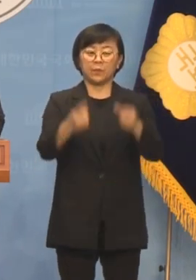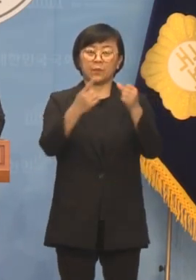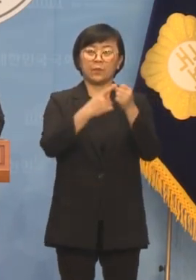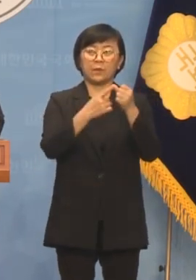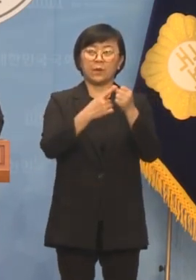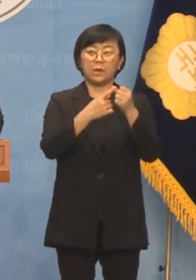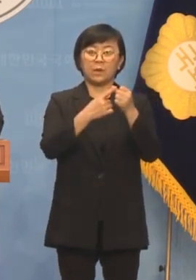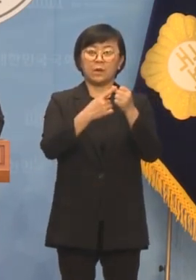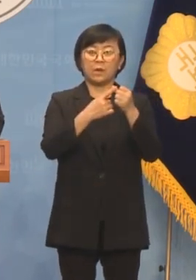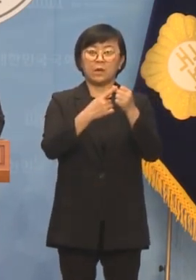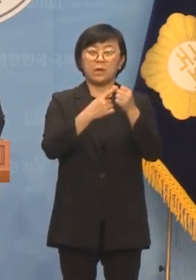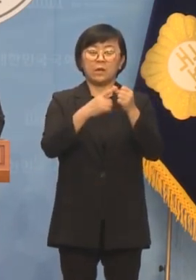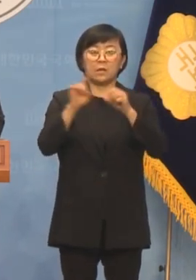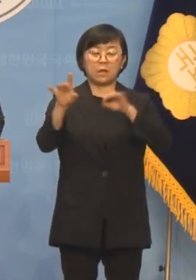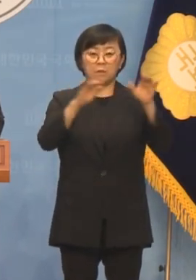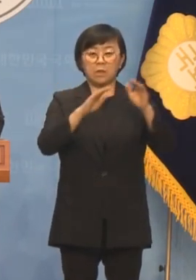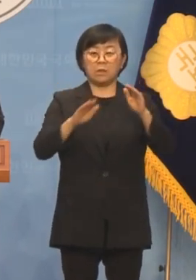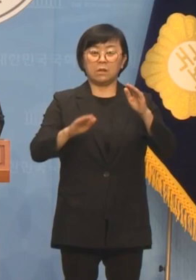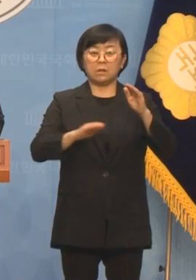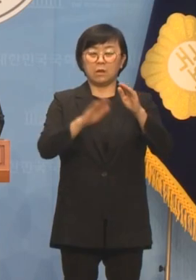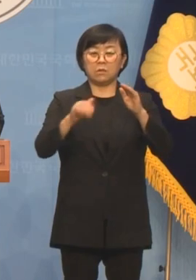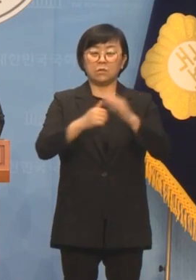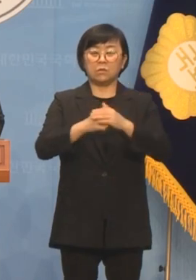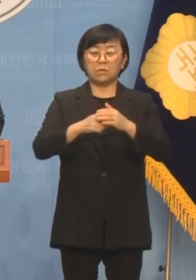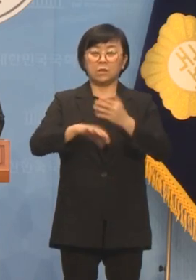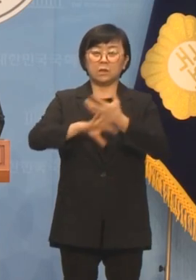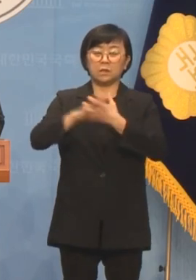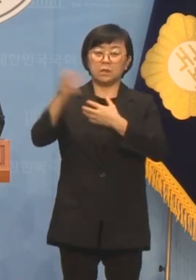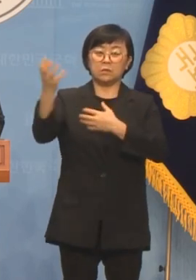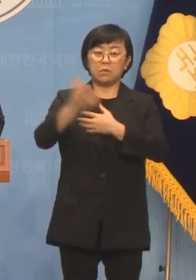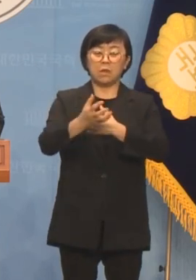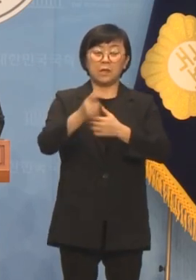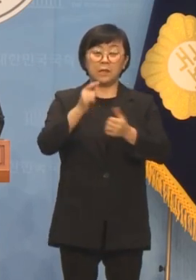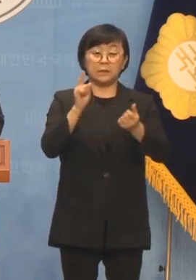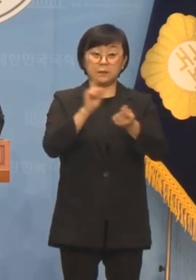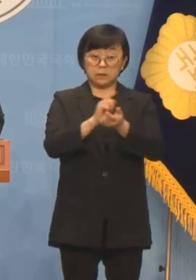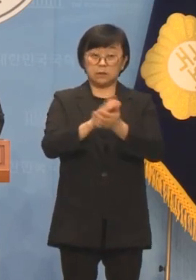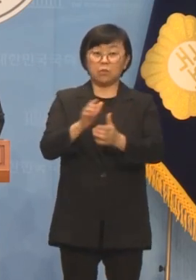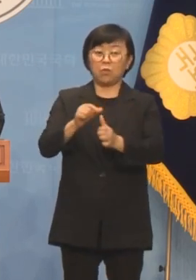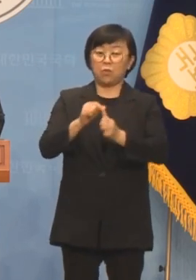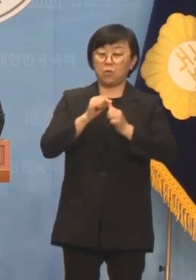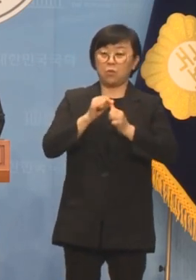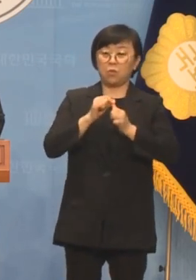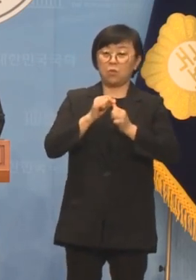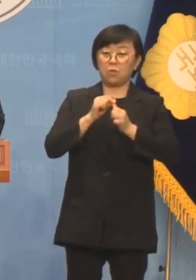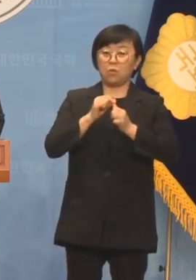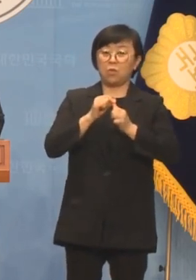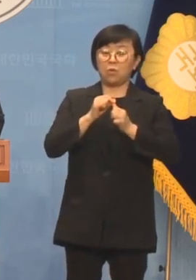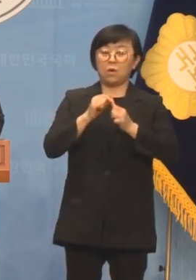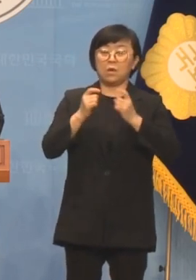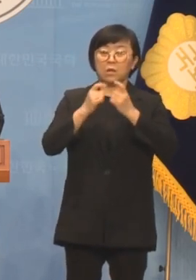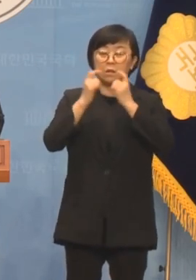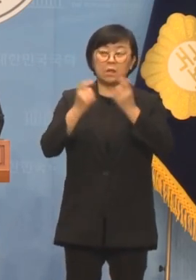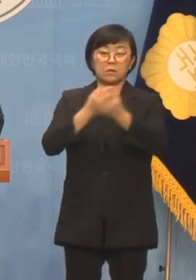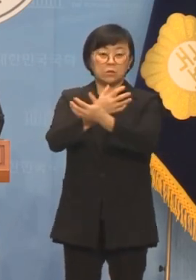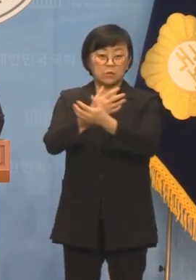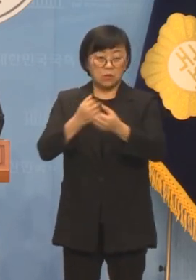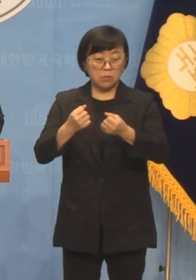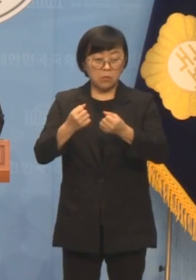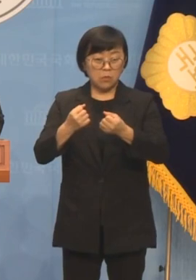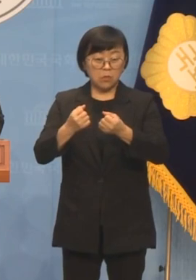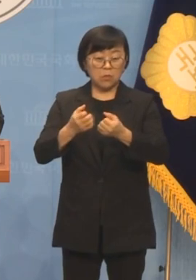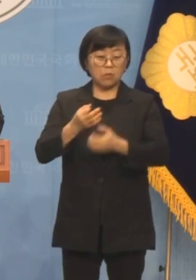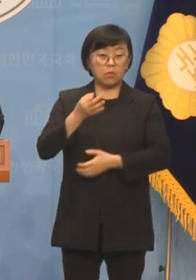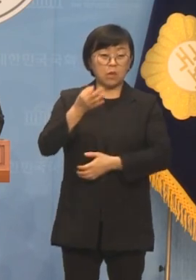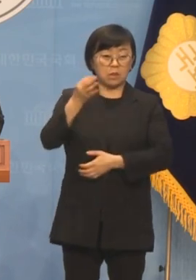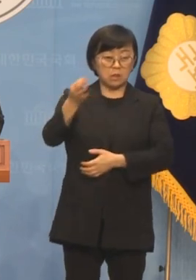첫째, 개별 가구가 외국인 노동자를 직접 고용하는 사적 계약을 통해